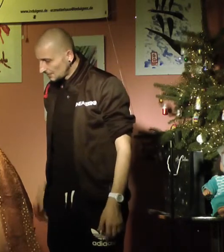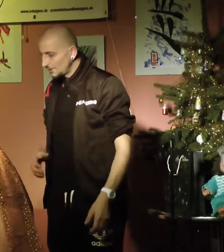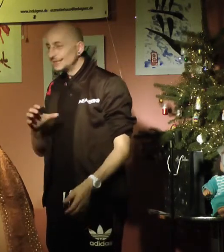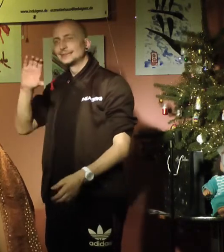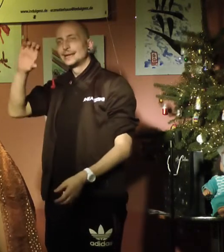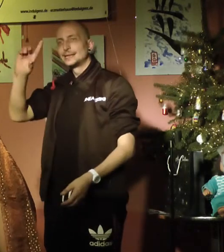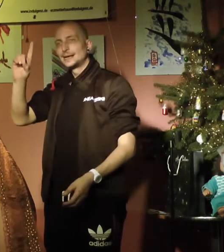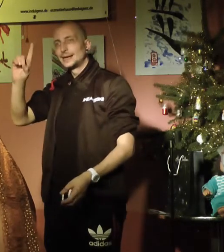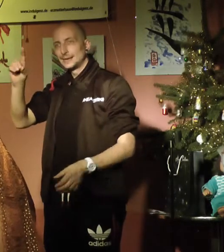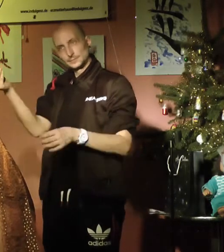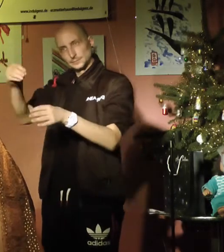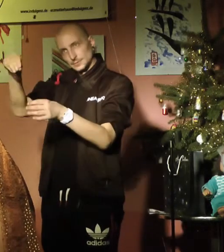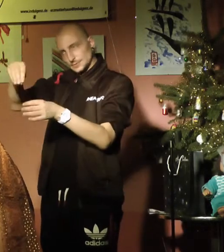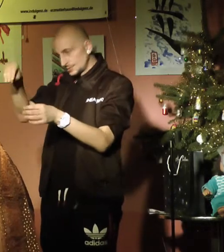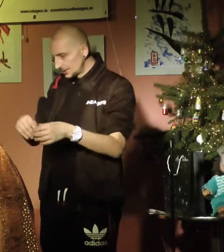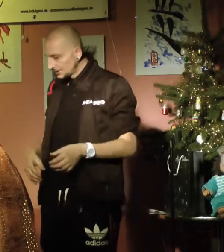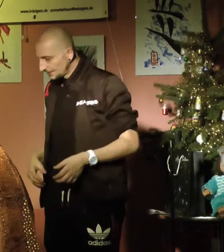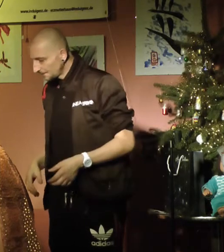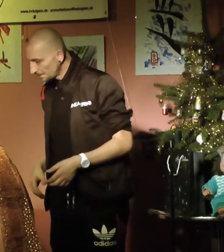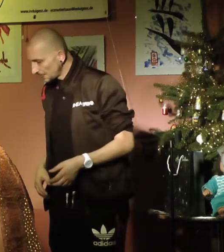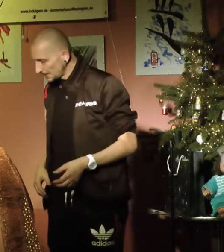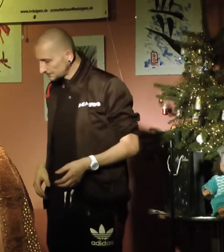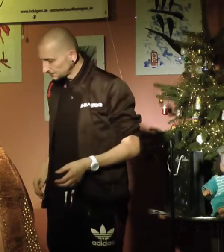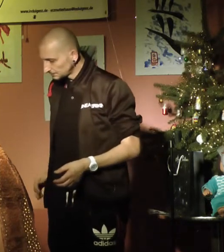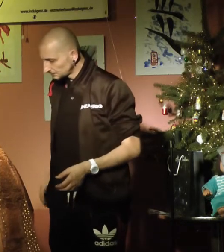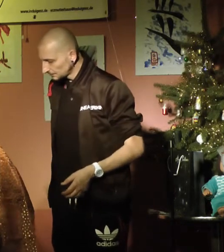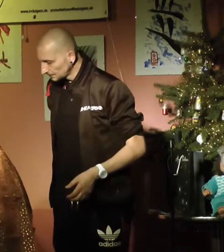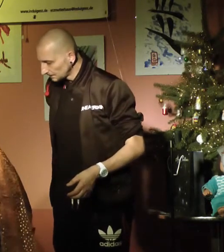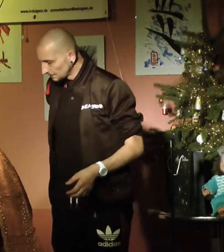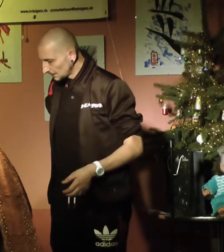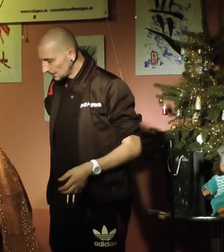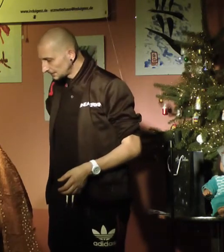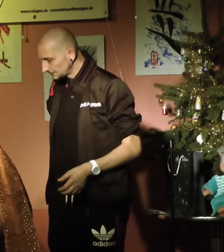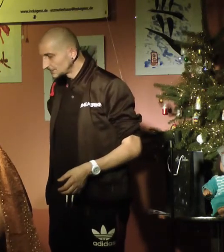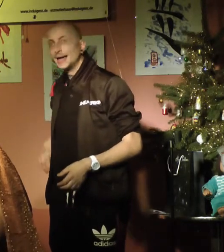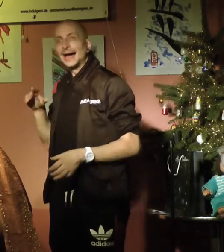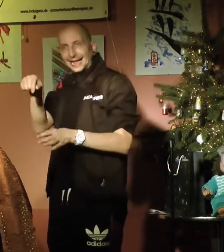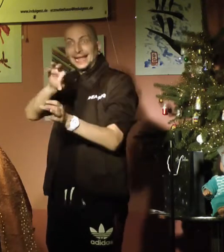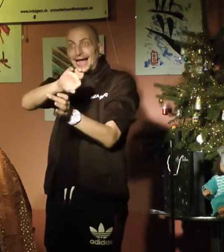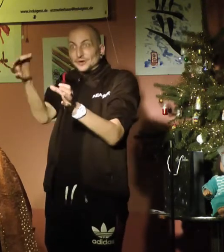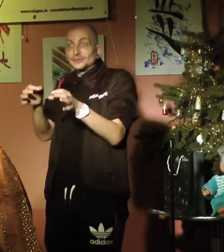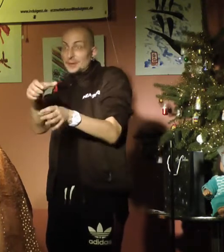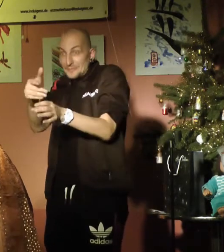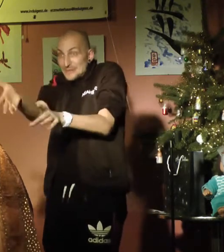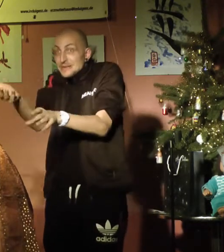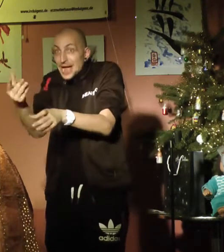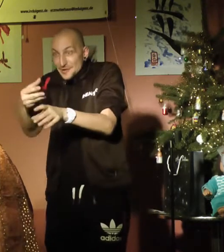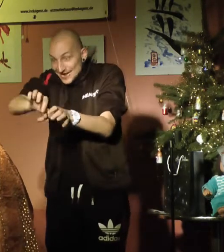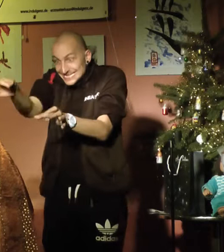Ach so, für CDs. Ah, wollen wir mal CDs reinsortieren? Ich weiß nicht. Hier, da ist noch ein zweiter Reißverschluss. Ja, genau.